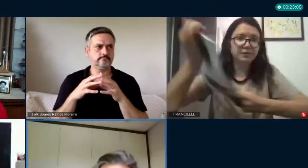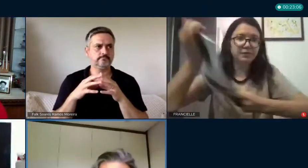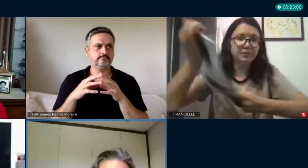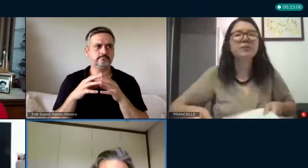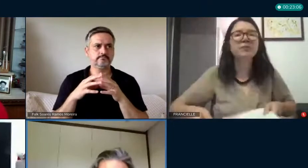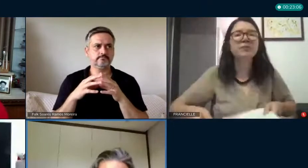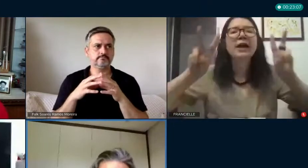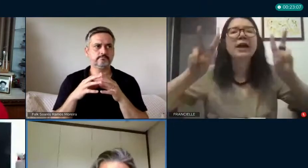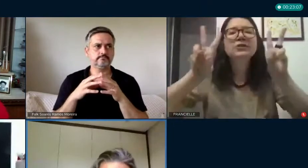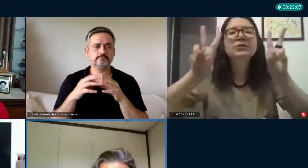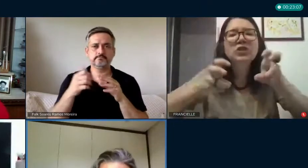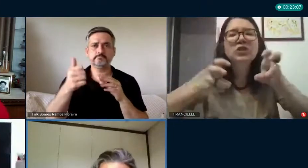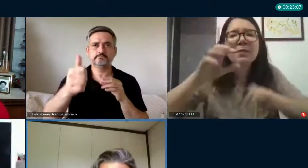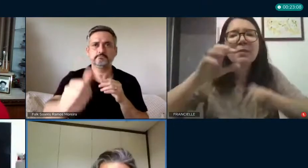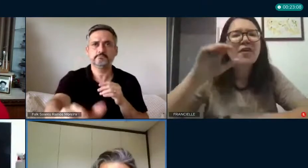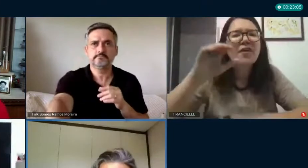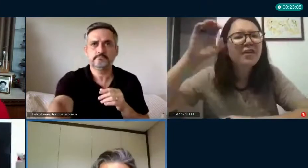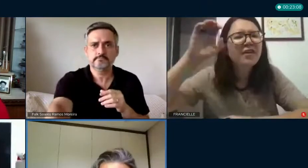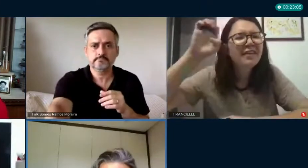no penúltimo parágrafo,